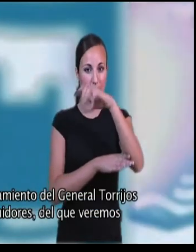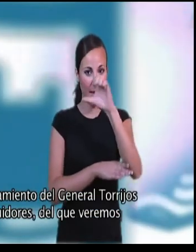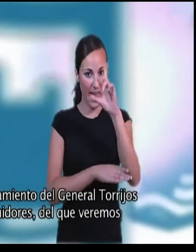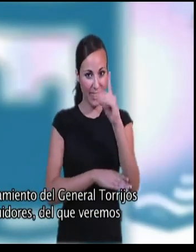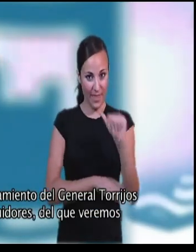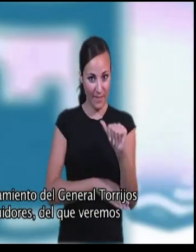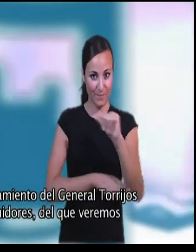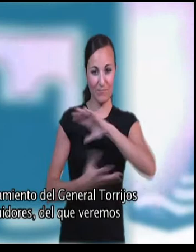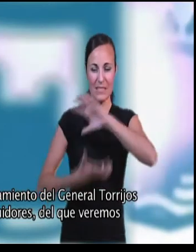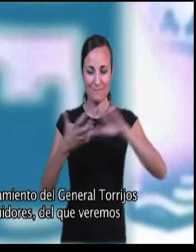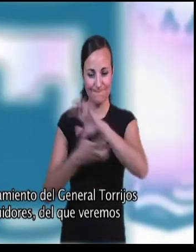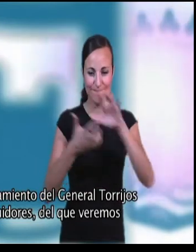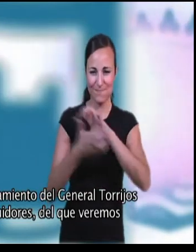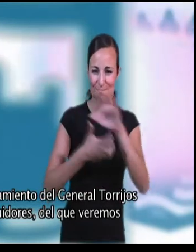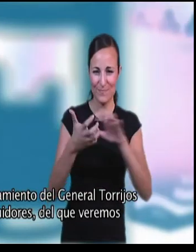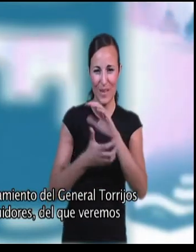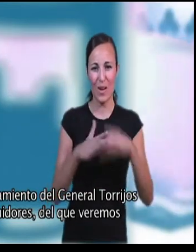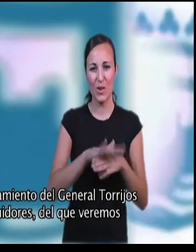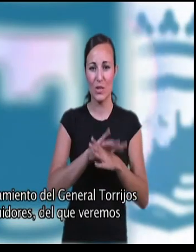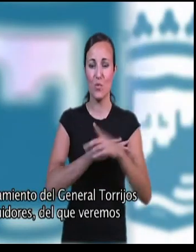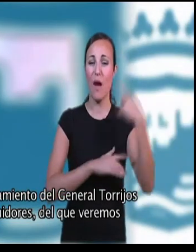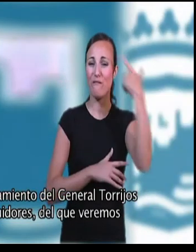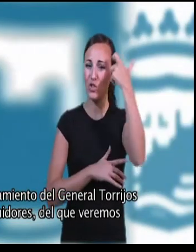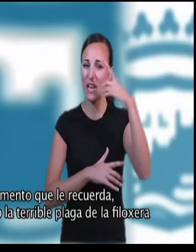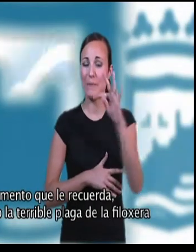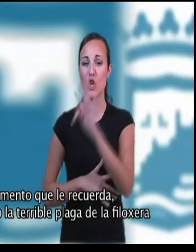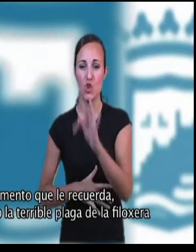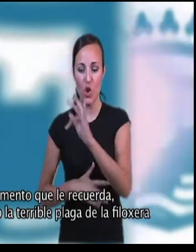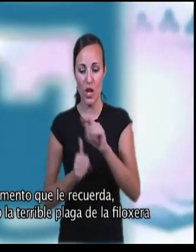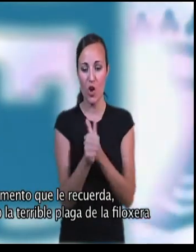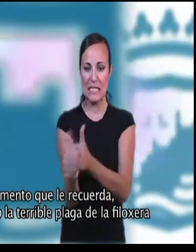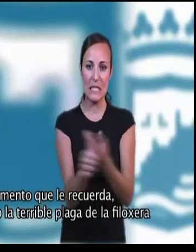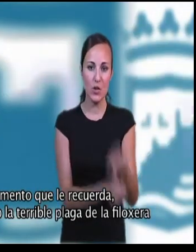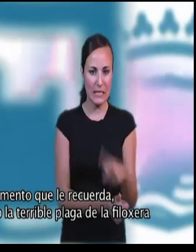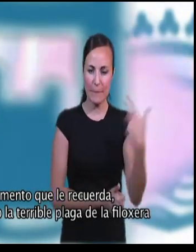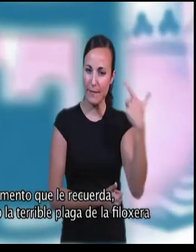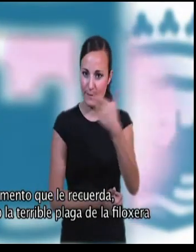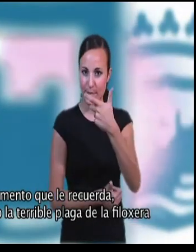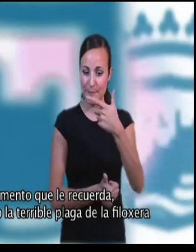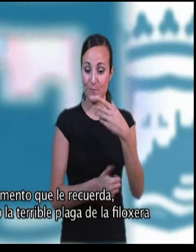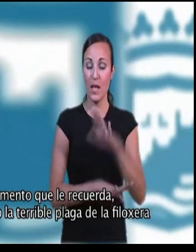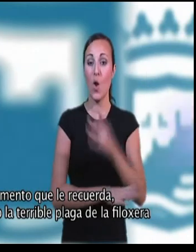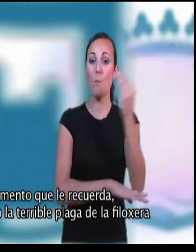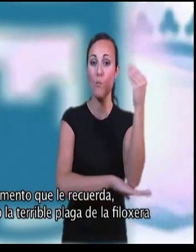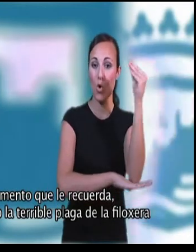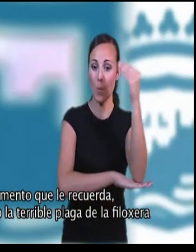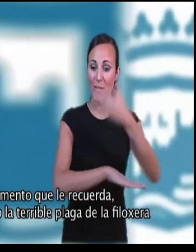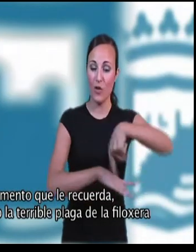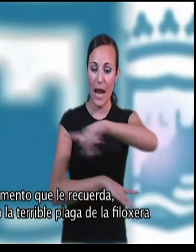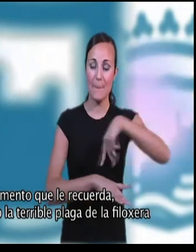el fusilamiento del general Torrijos y sus seguidores, del que veremos el monumento que les recuerda en la Plaza de la Merced, y al final del siglo la nefasta plaga